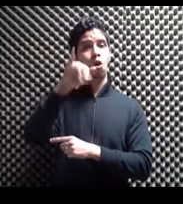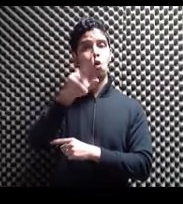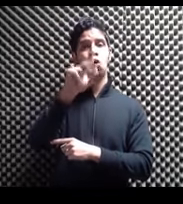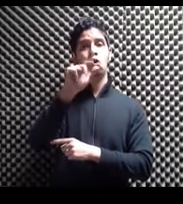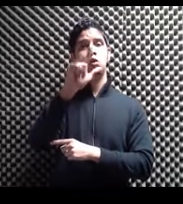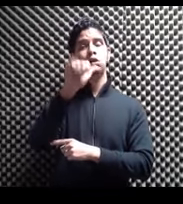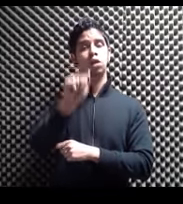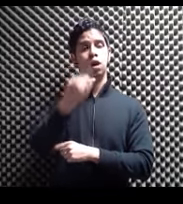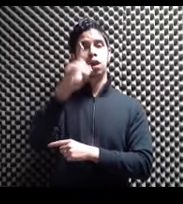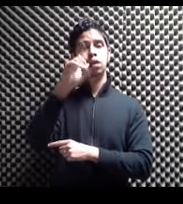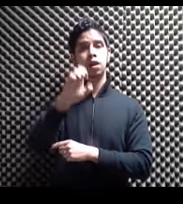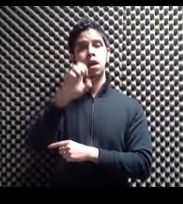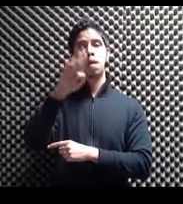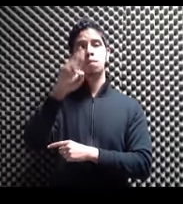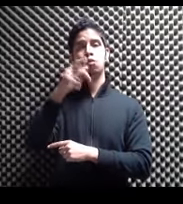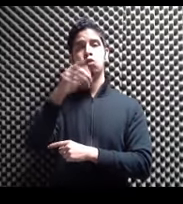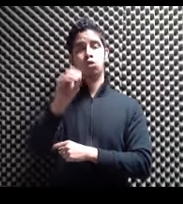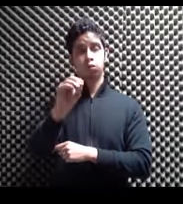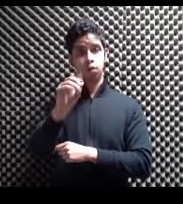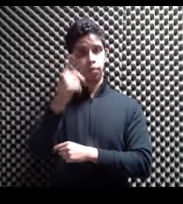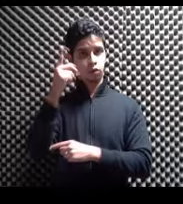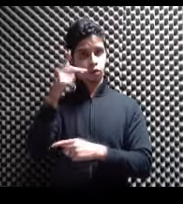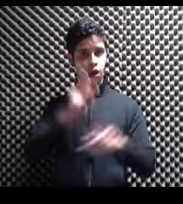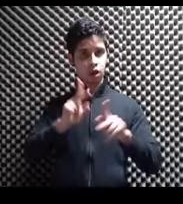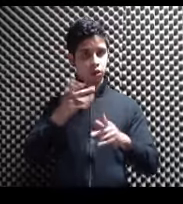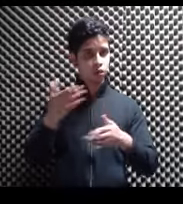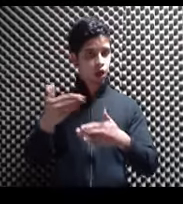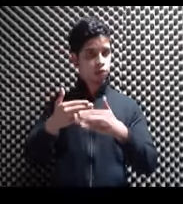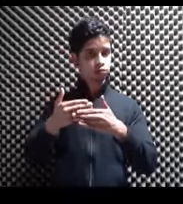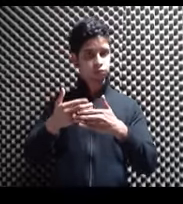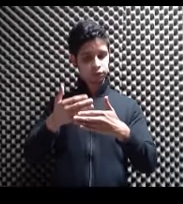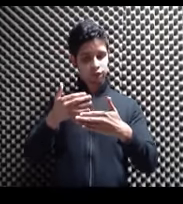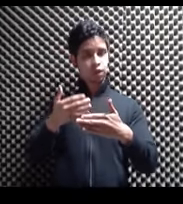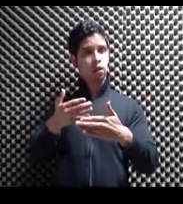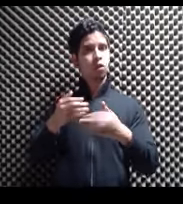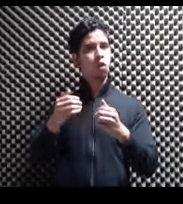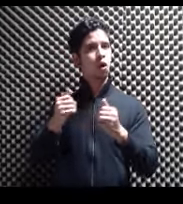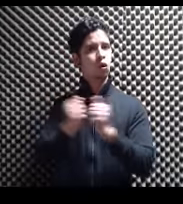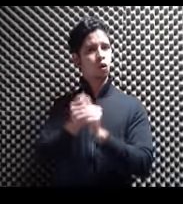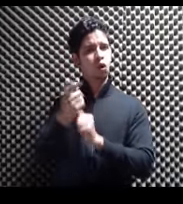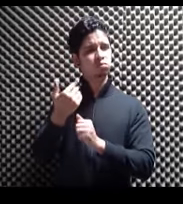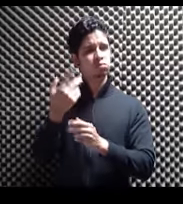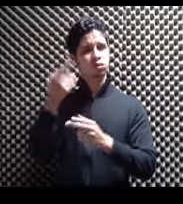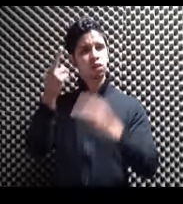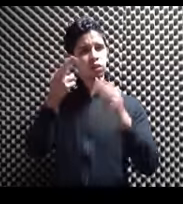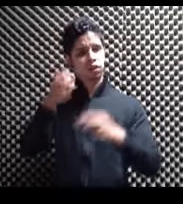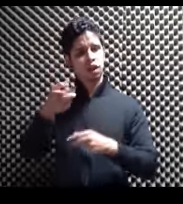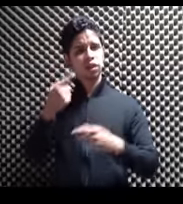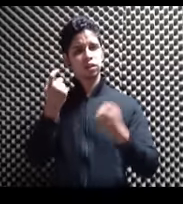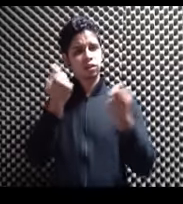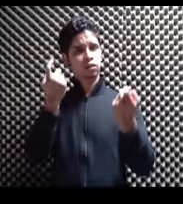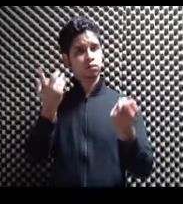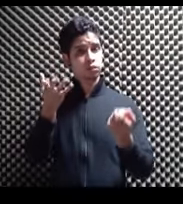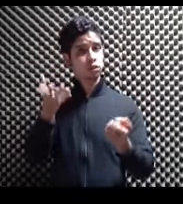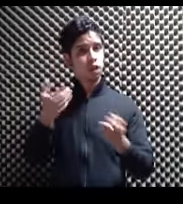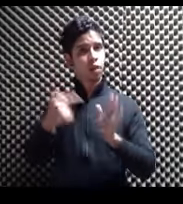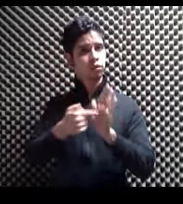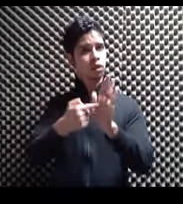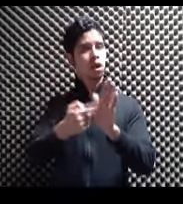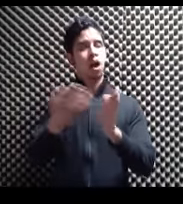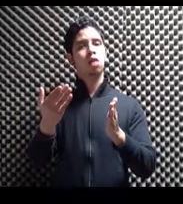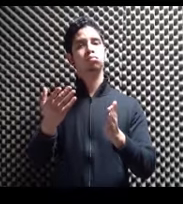están adelantando en el mes de febrero completo con motivo de esa celebración, se proyectará el documental de la cineasta Ivonne